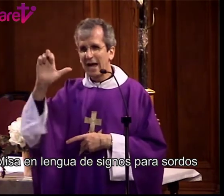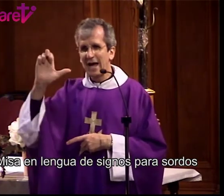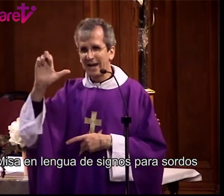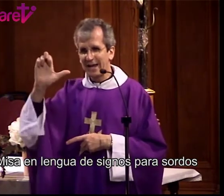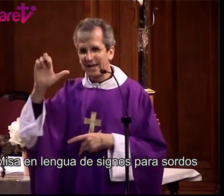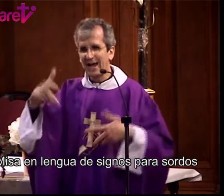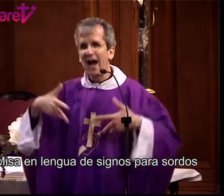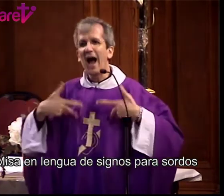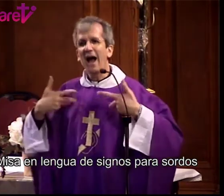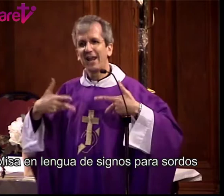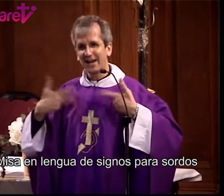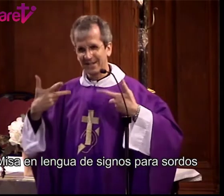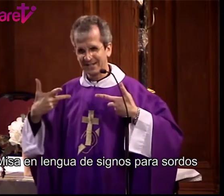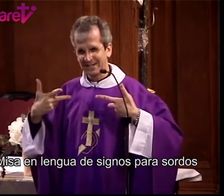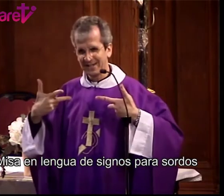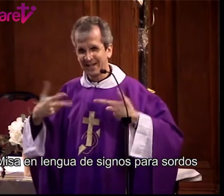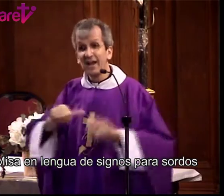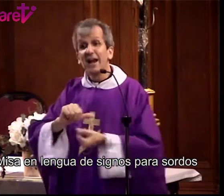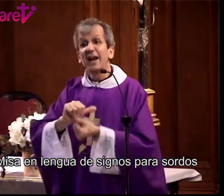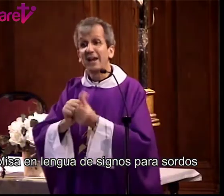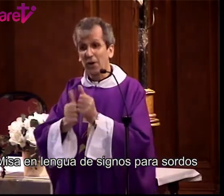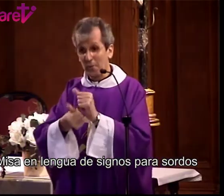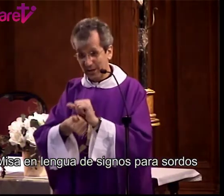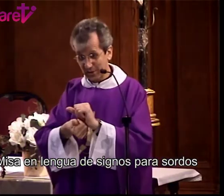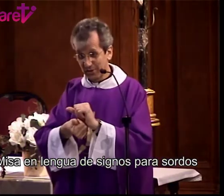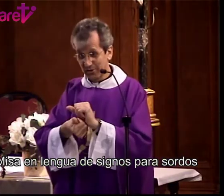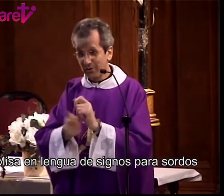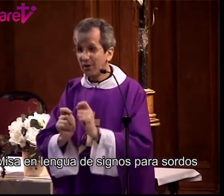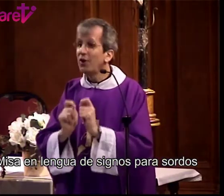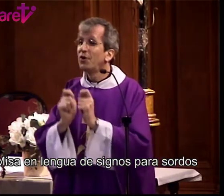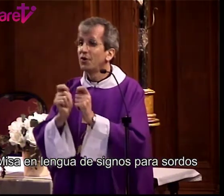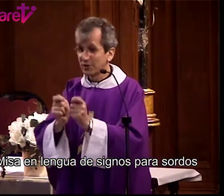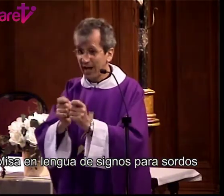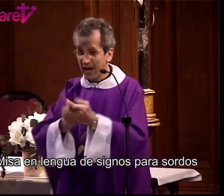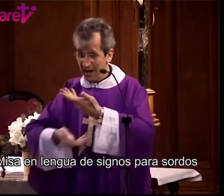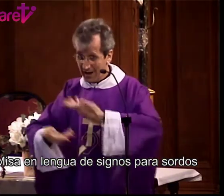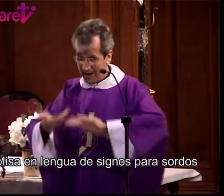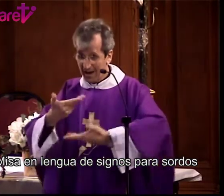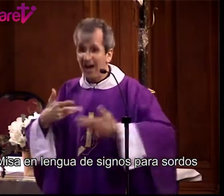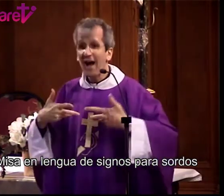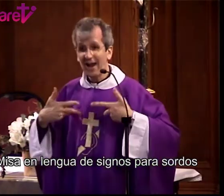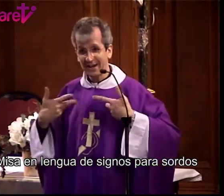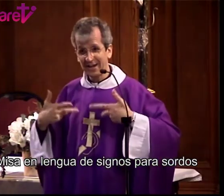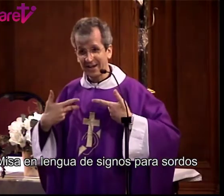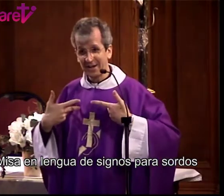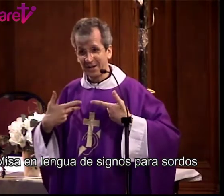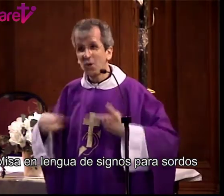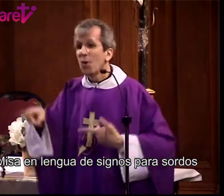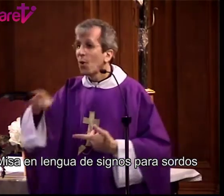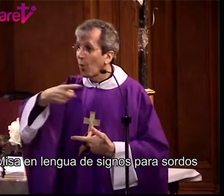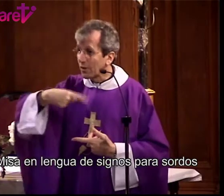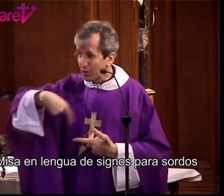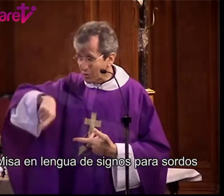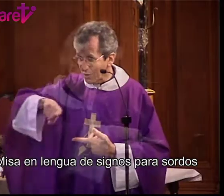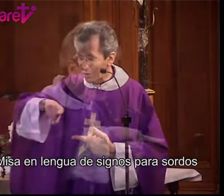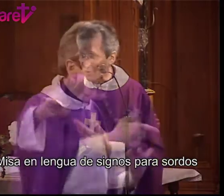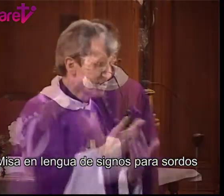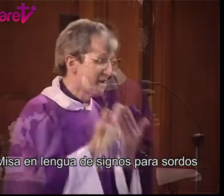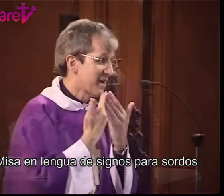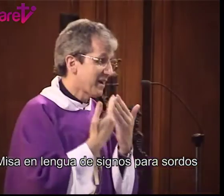Letare, alegres. La conversión nos da alegría. Cuando nosotros, gracias